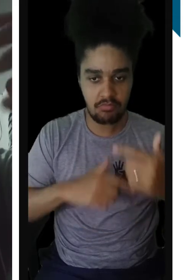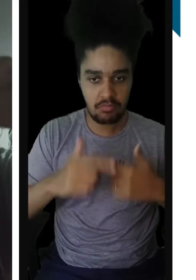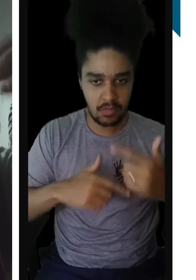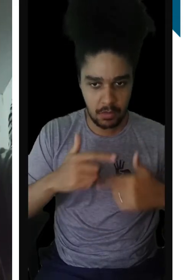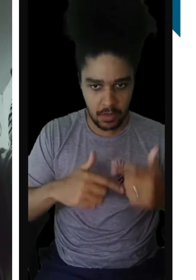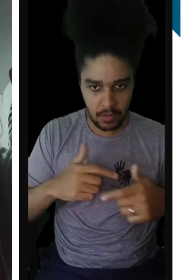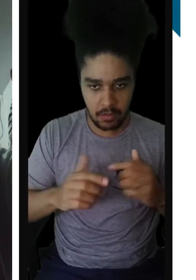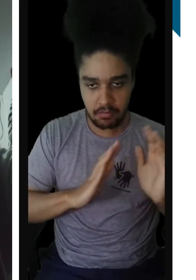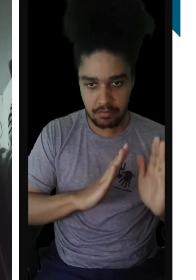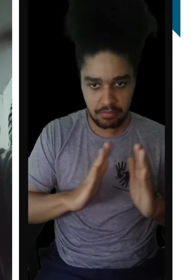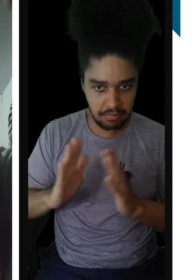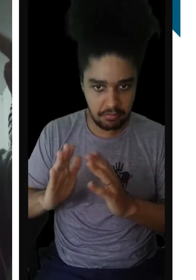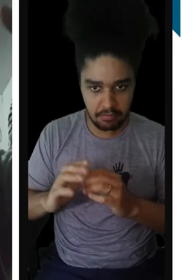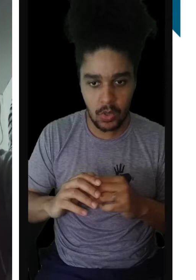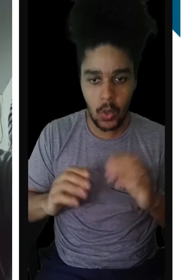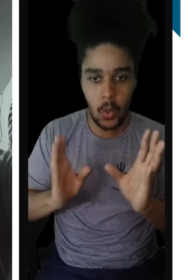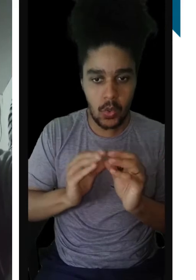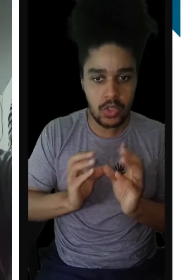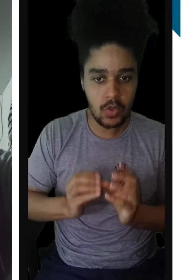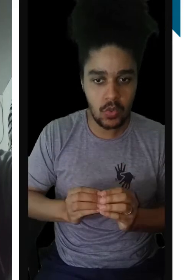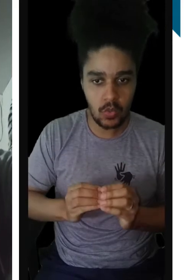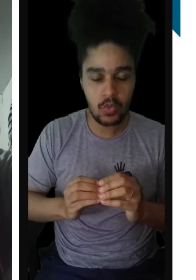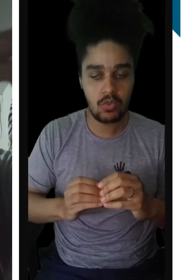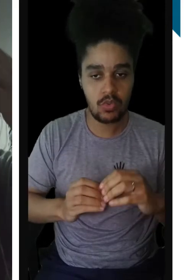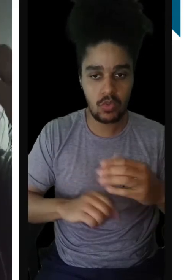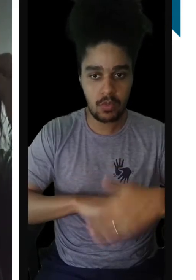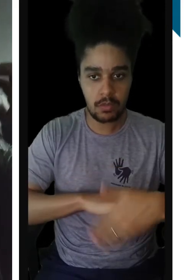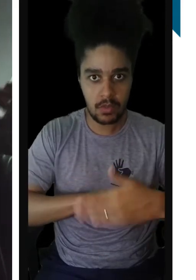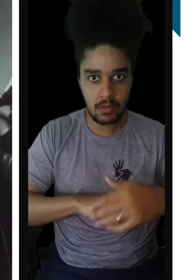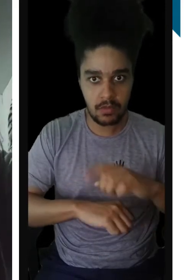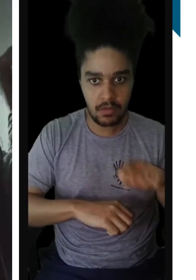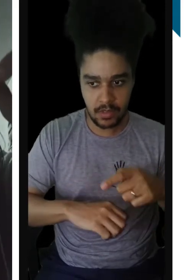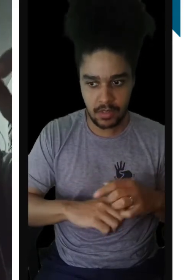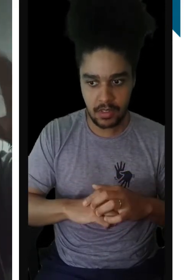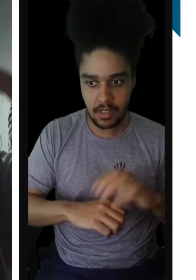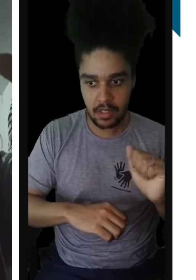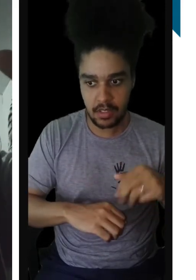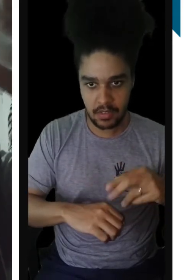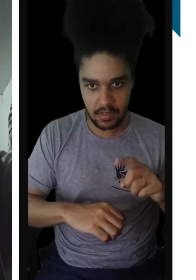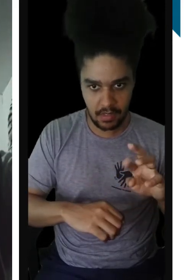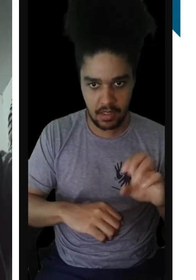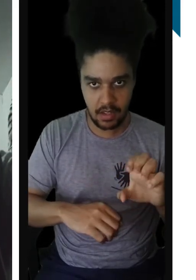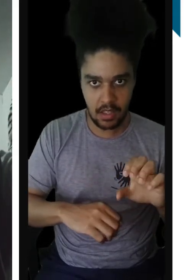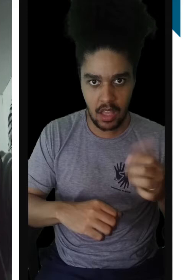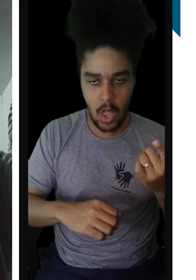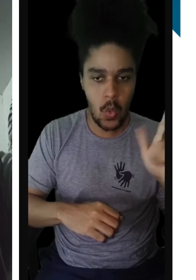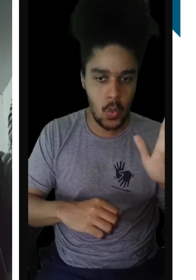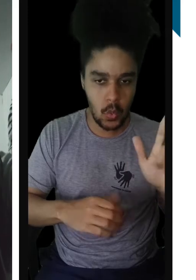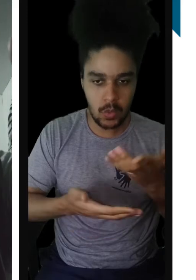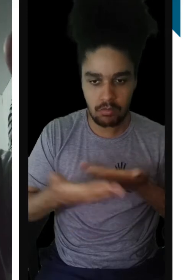estão trabalhando conteúdo de urbanização com vocês. Então o André, o outro mediador,